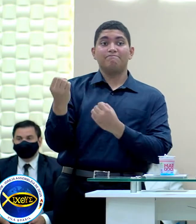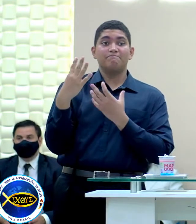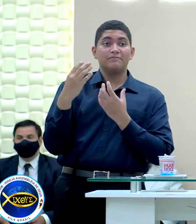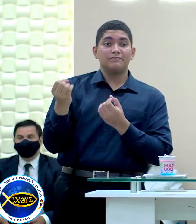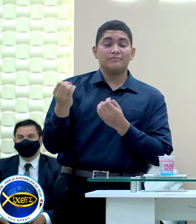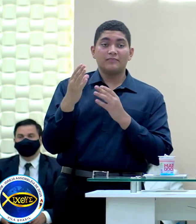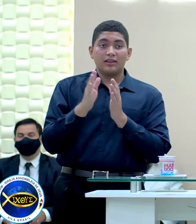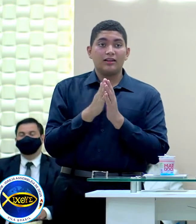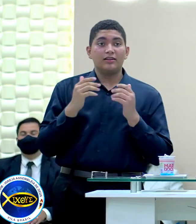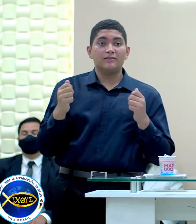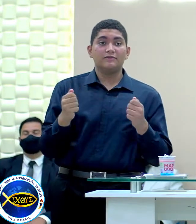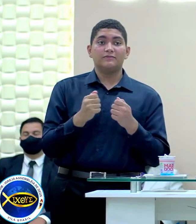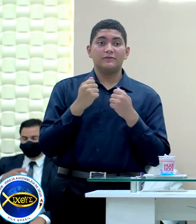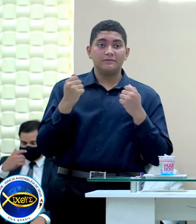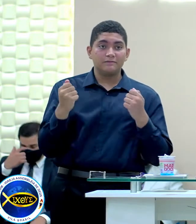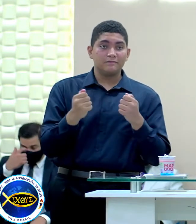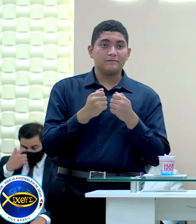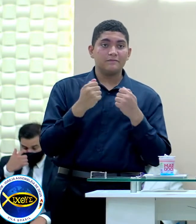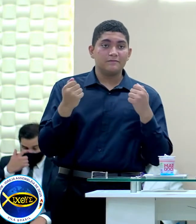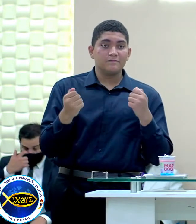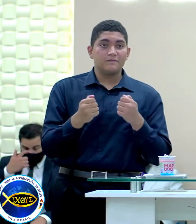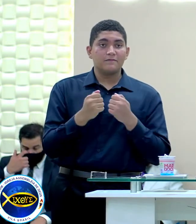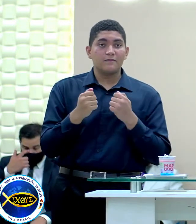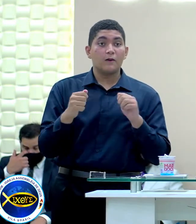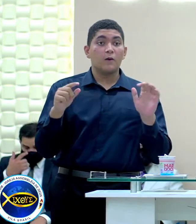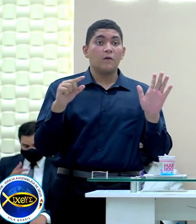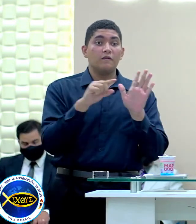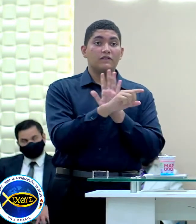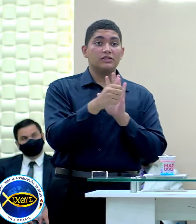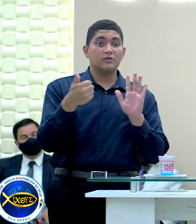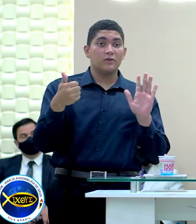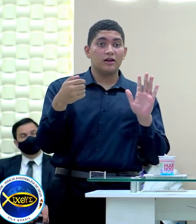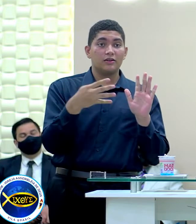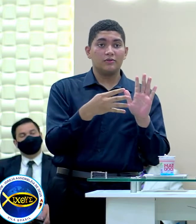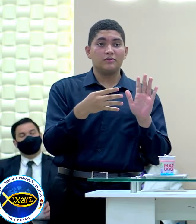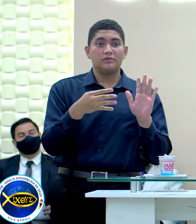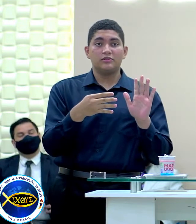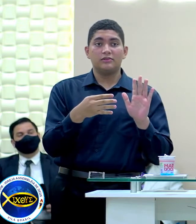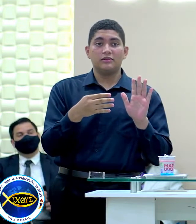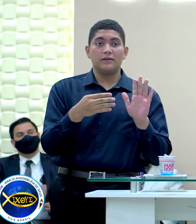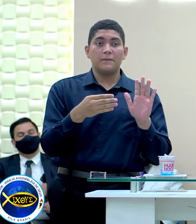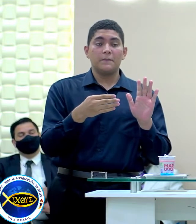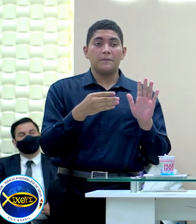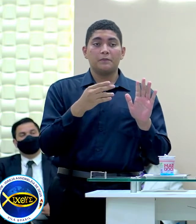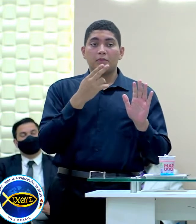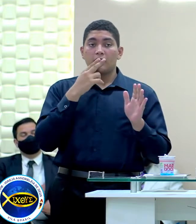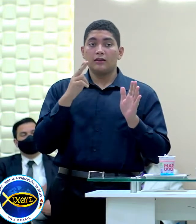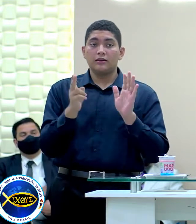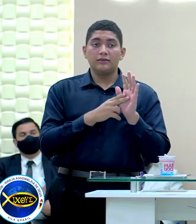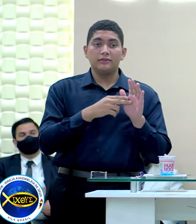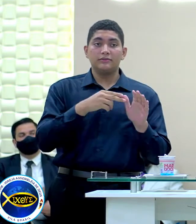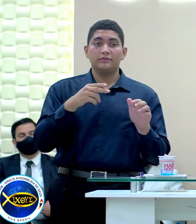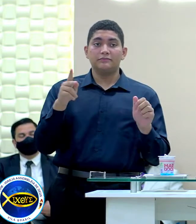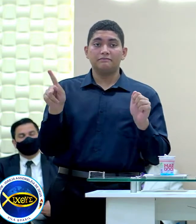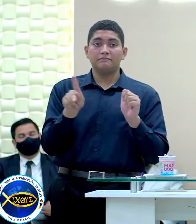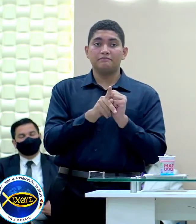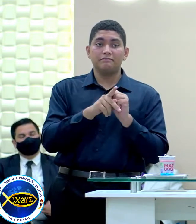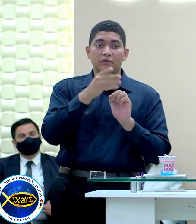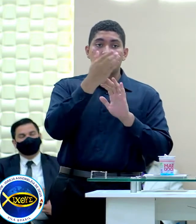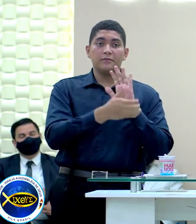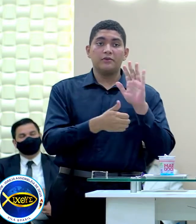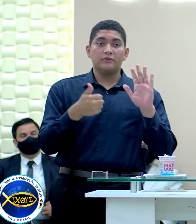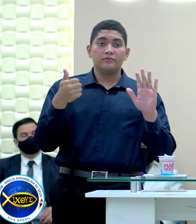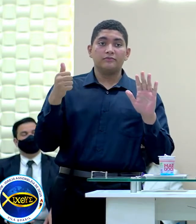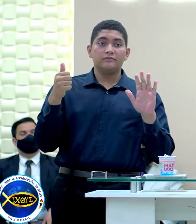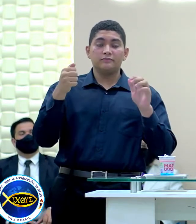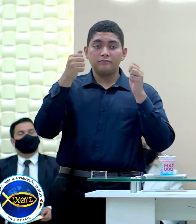Aleluia, aleluia. O versículo 14 da primeira de Pedro diz, no capítulo 1 diz: não